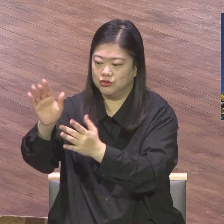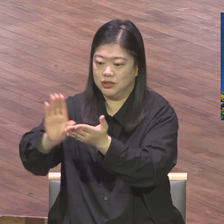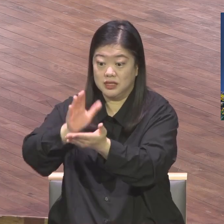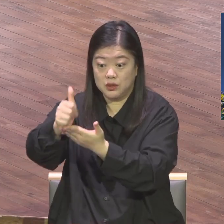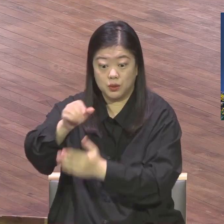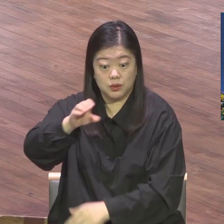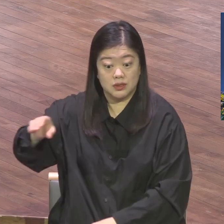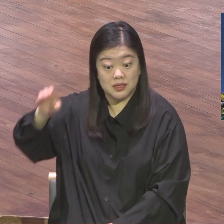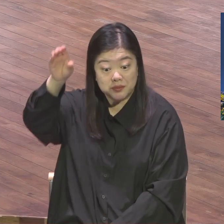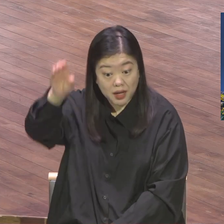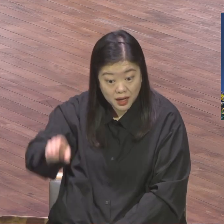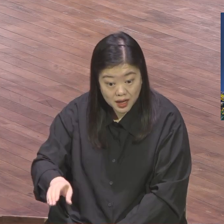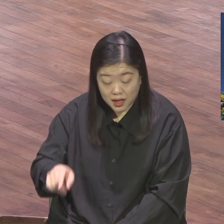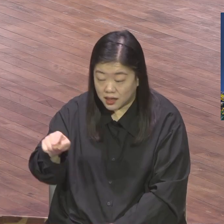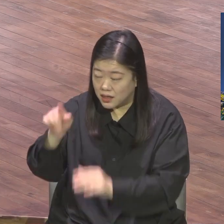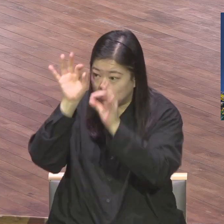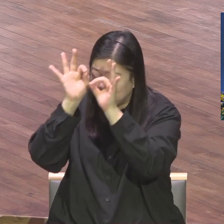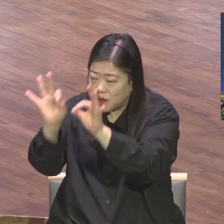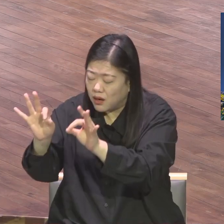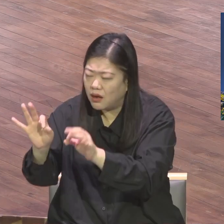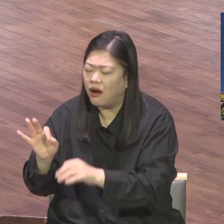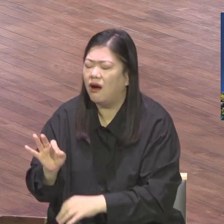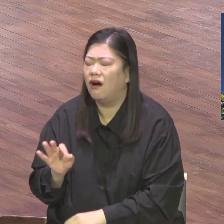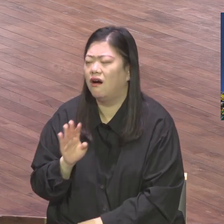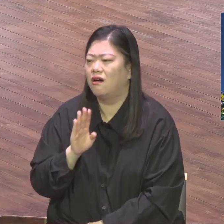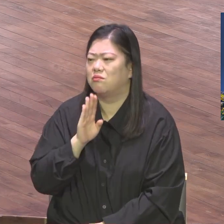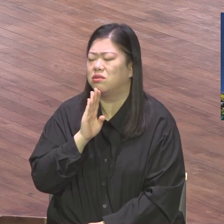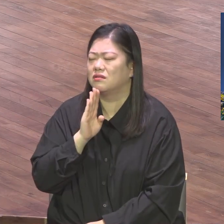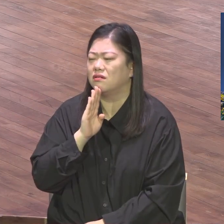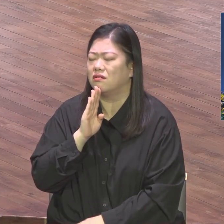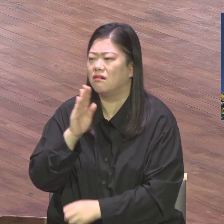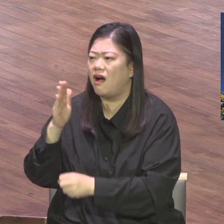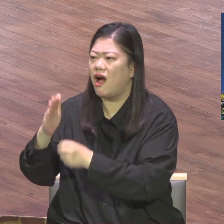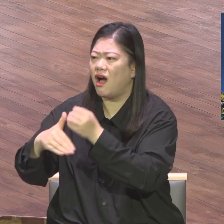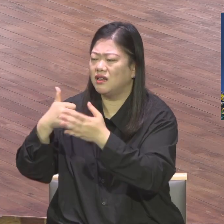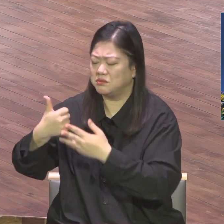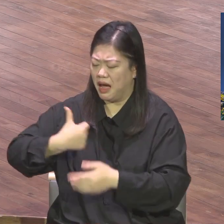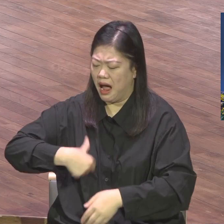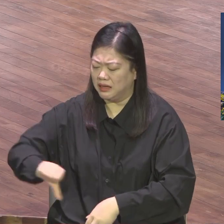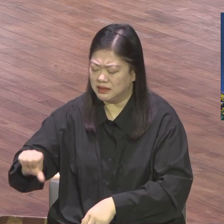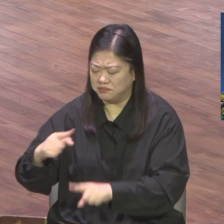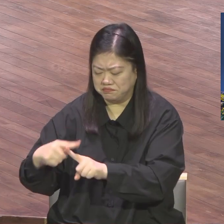우리에 대한 하나님의 사랑의 뭐요? 확인 도장이요.